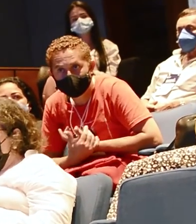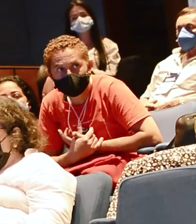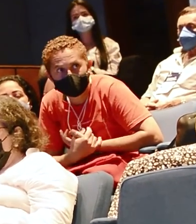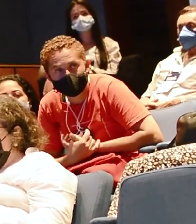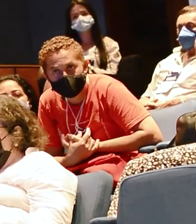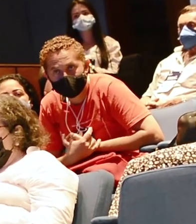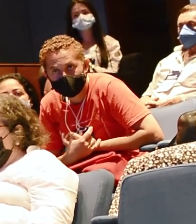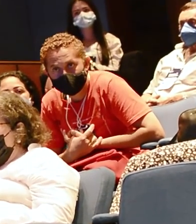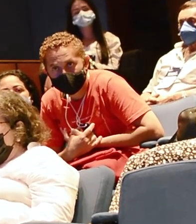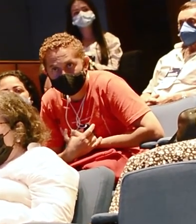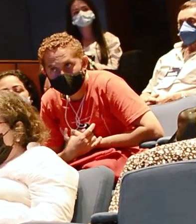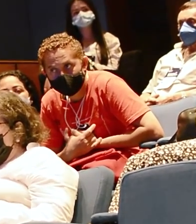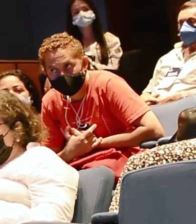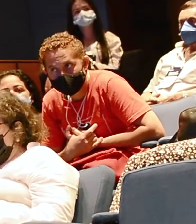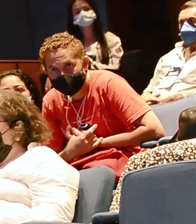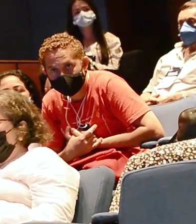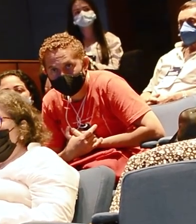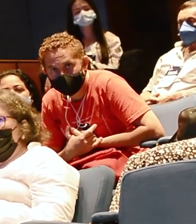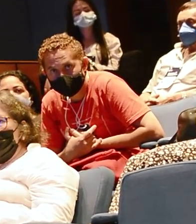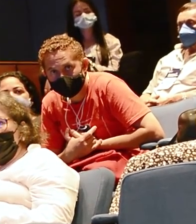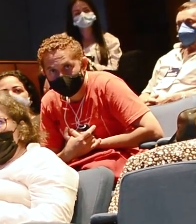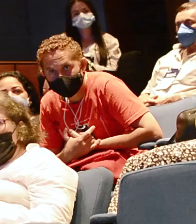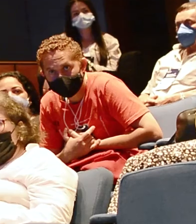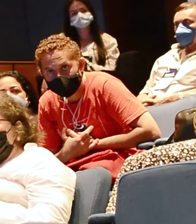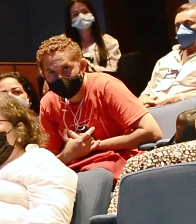assim, meu pai está com 65 anos, então,